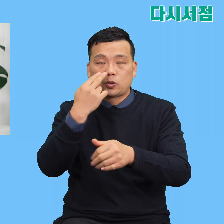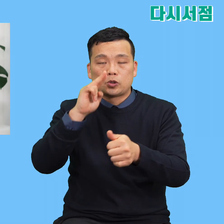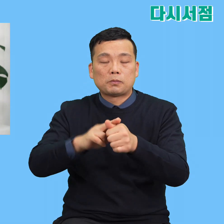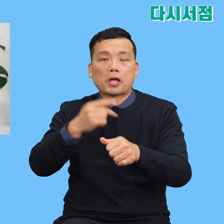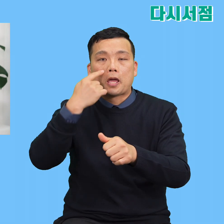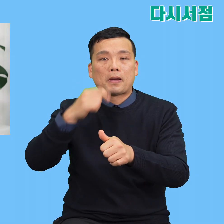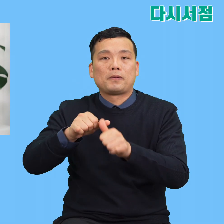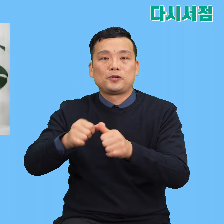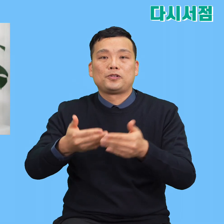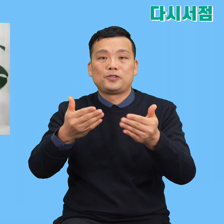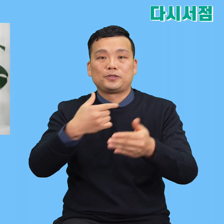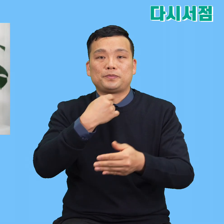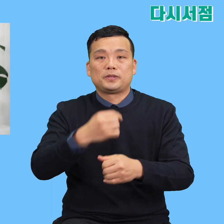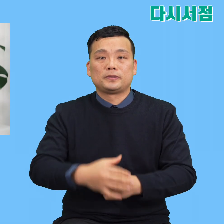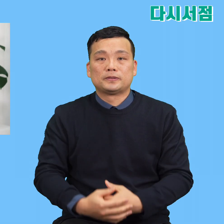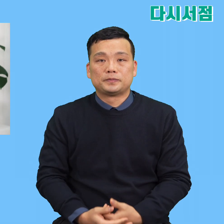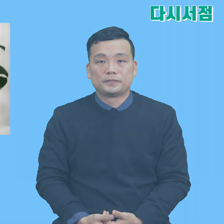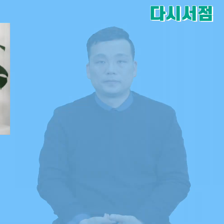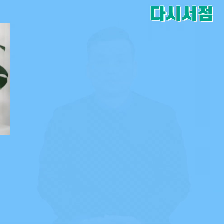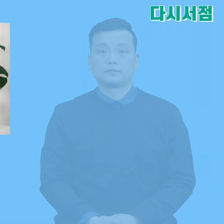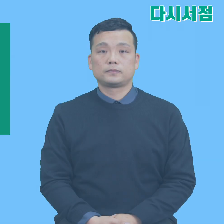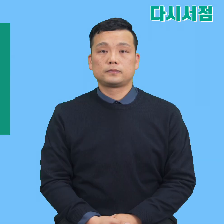도전해보시라는 말씀드리고 있습니다.